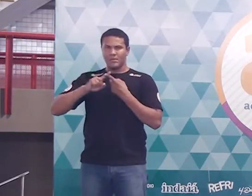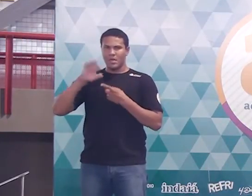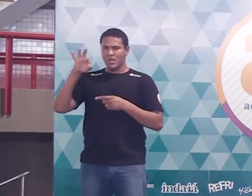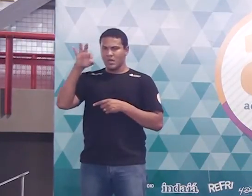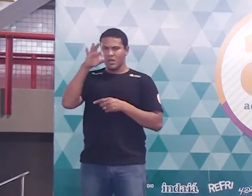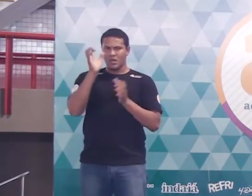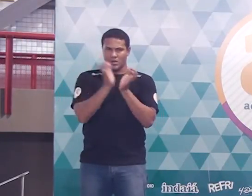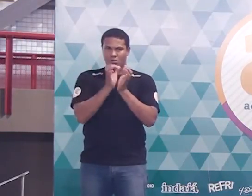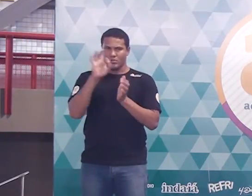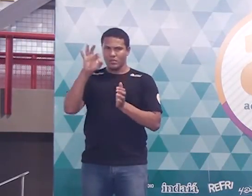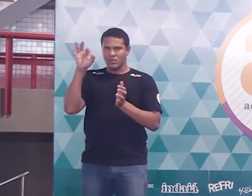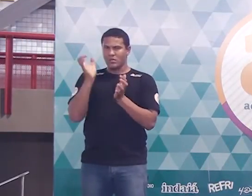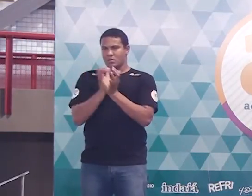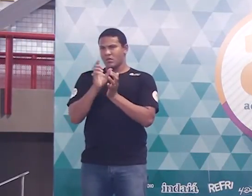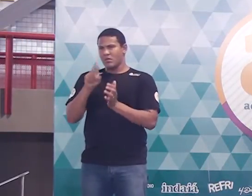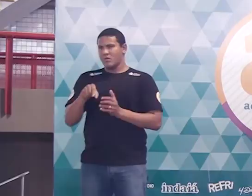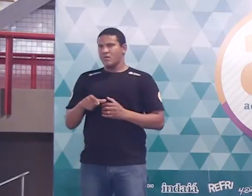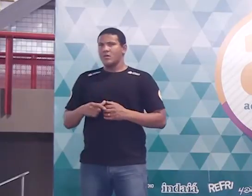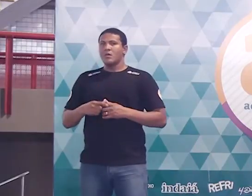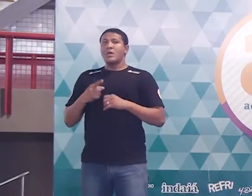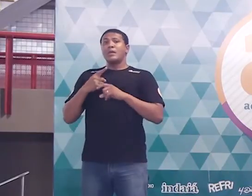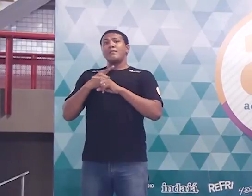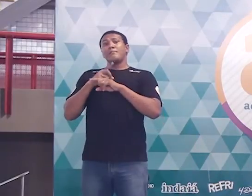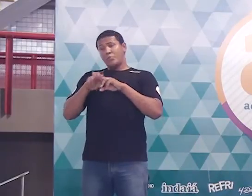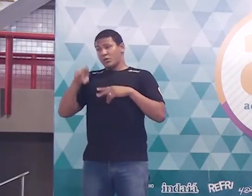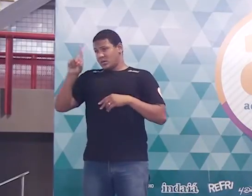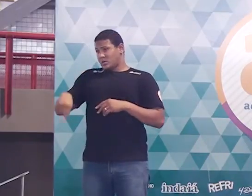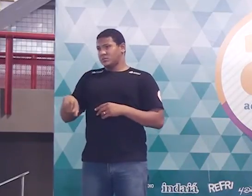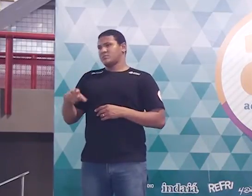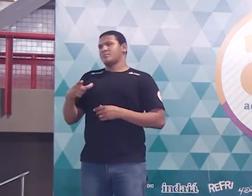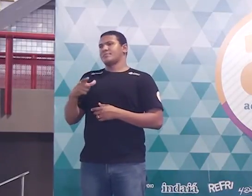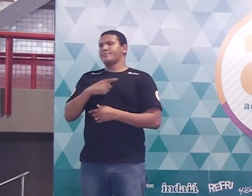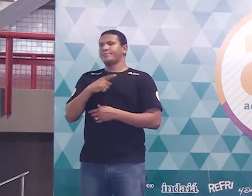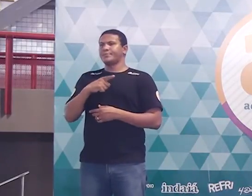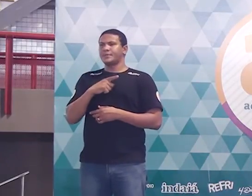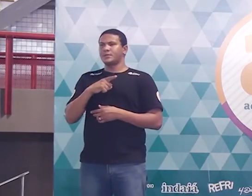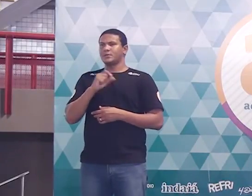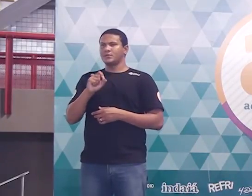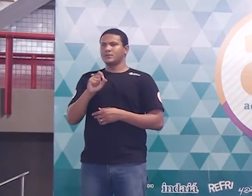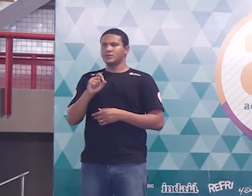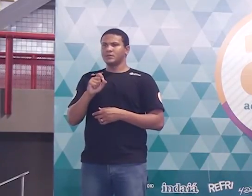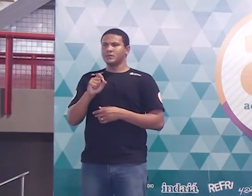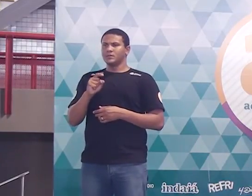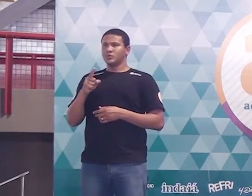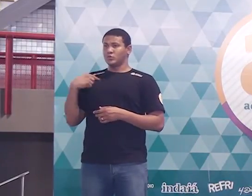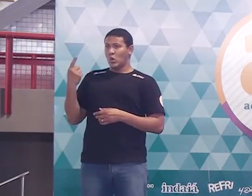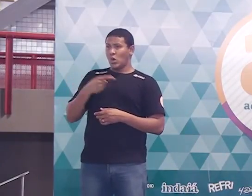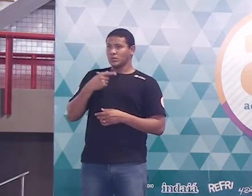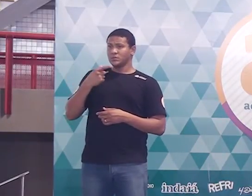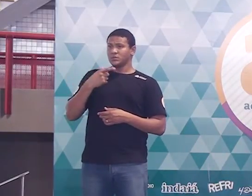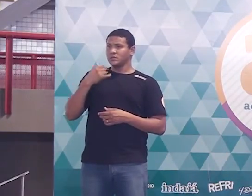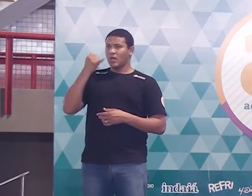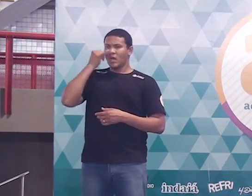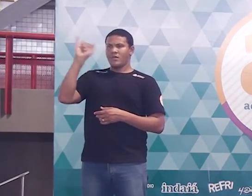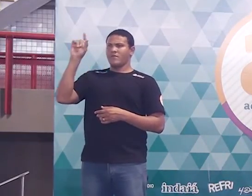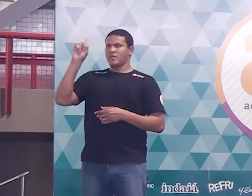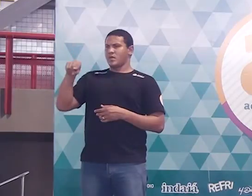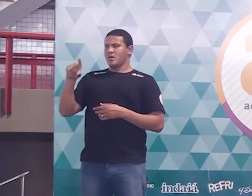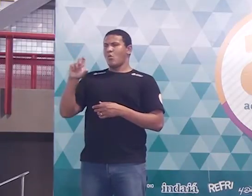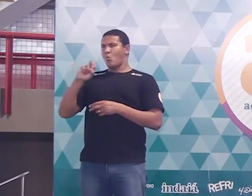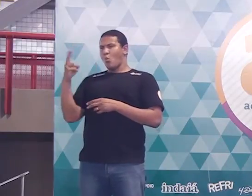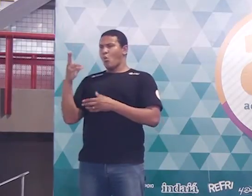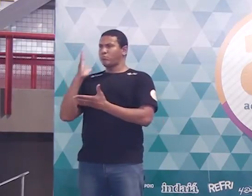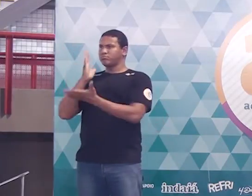galera, qual é a única maneira de nós nos livrarmos ou